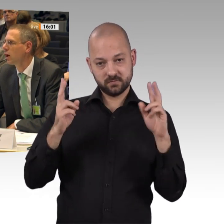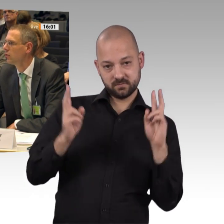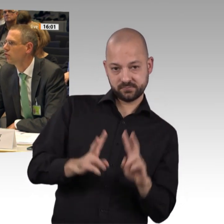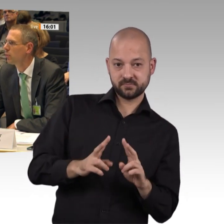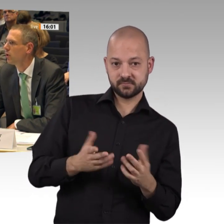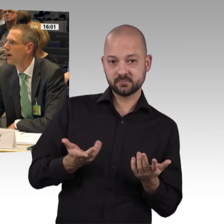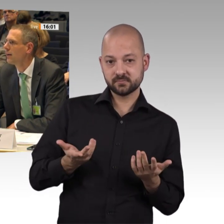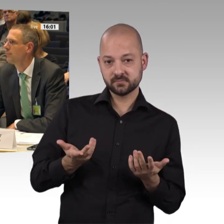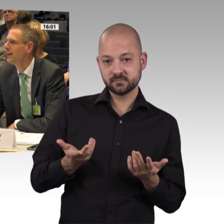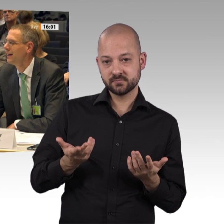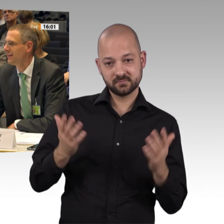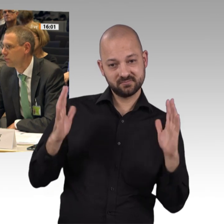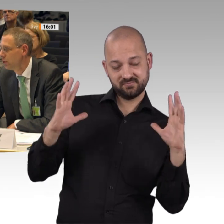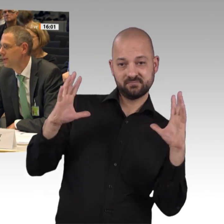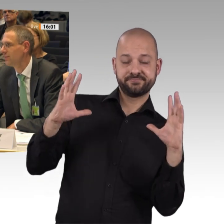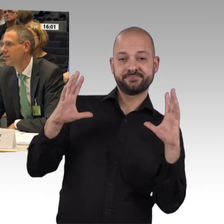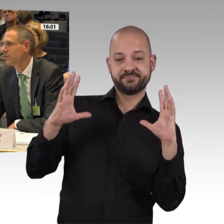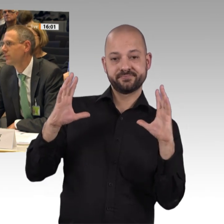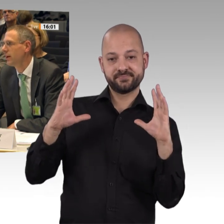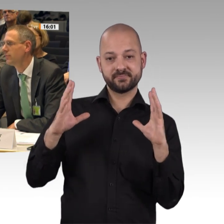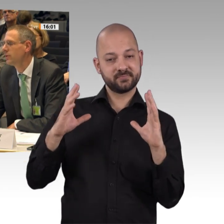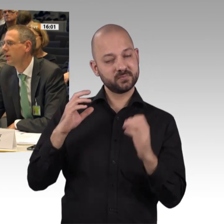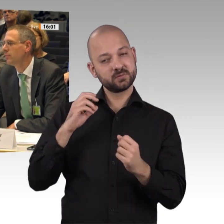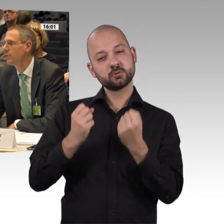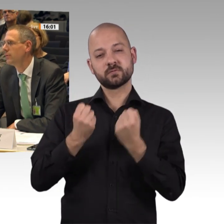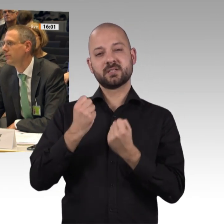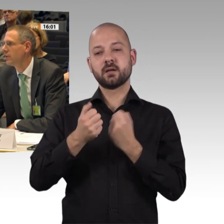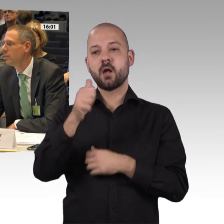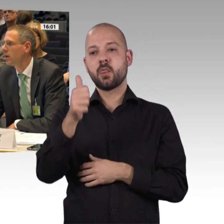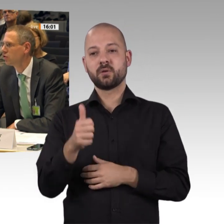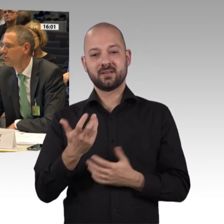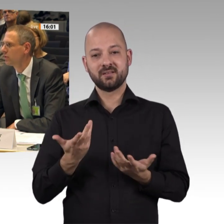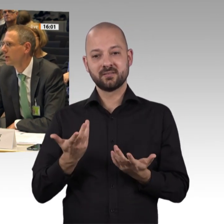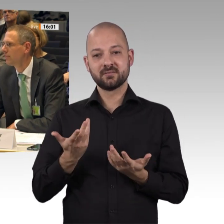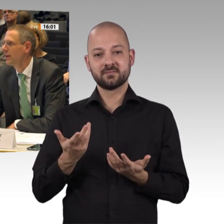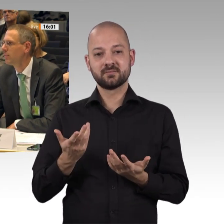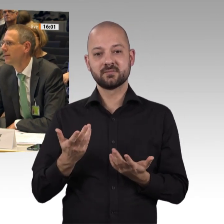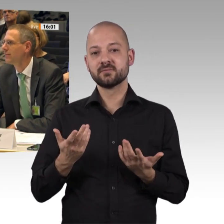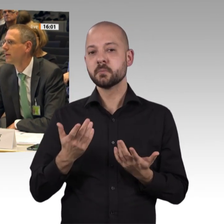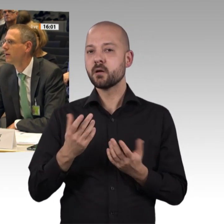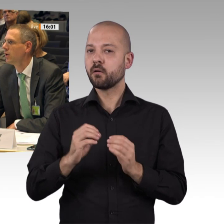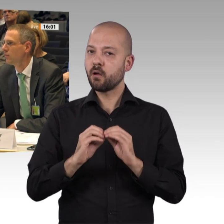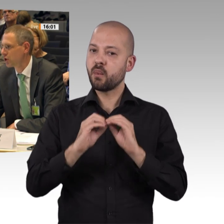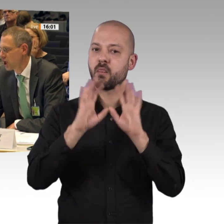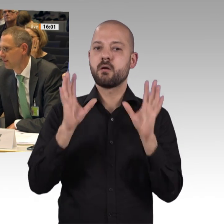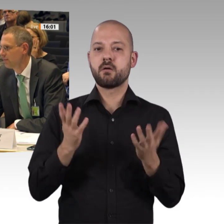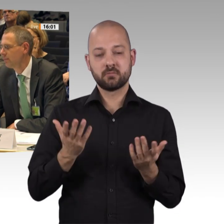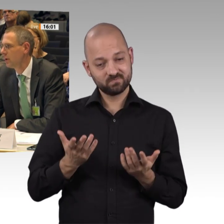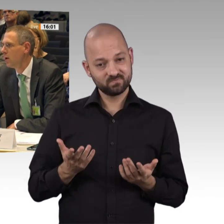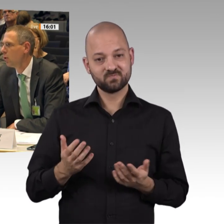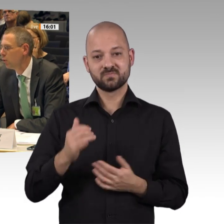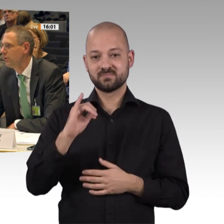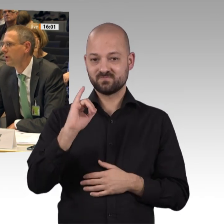die Regelung ausgesprochen haben. Natürlich wird das im Zweifel das Thema stationäre Pflegeplätze